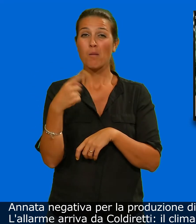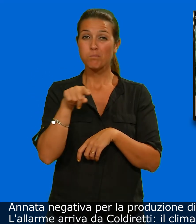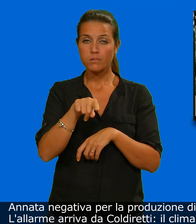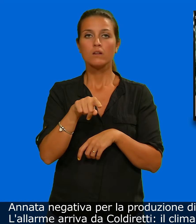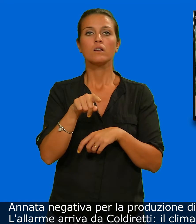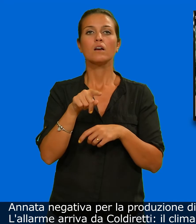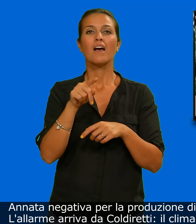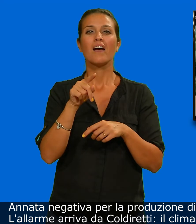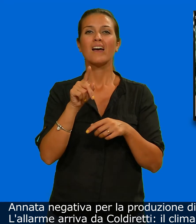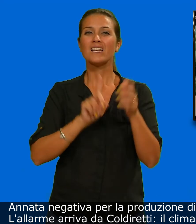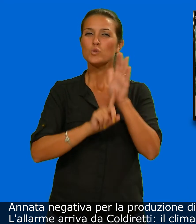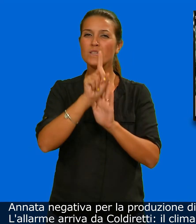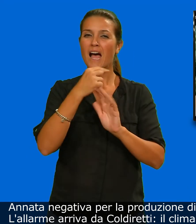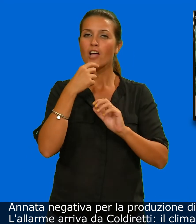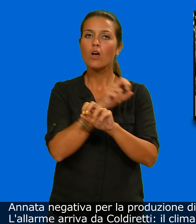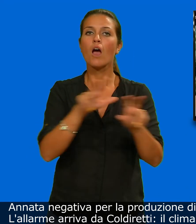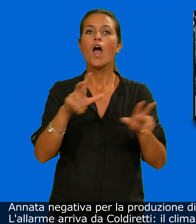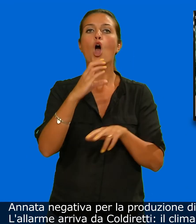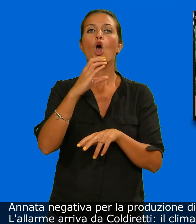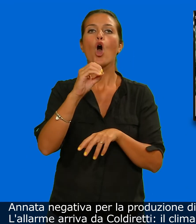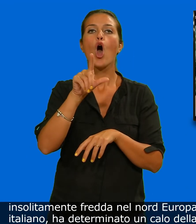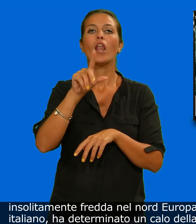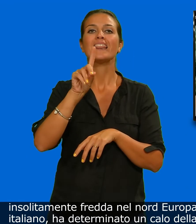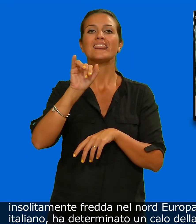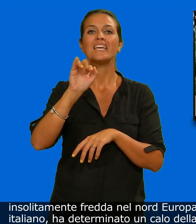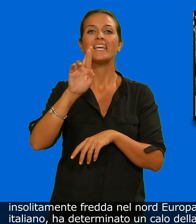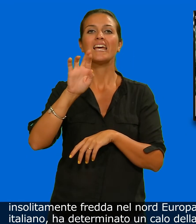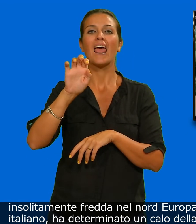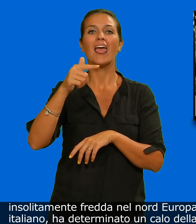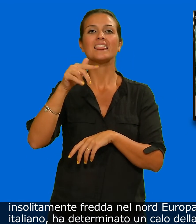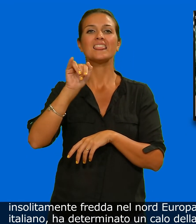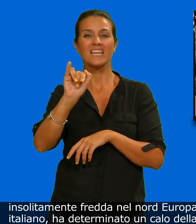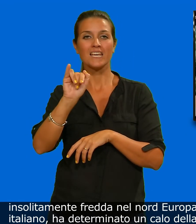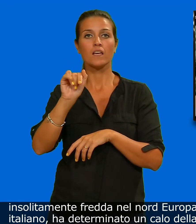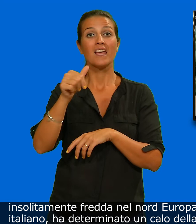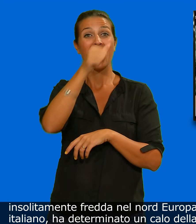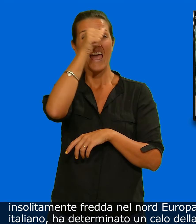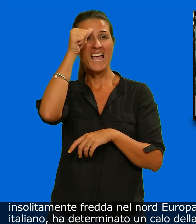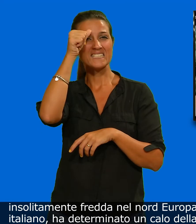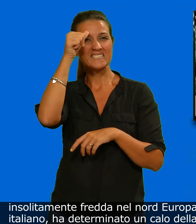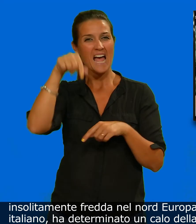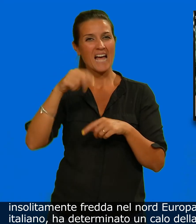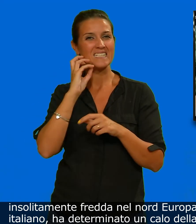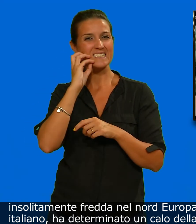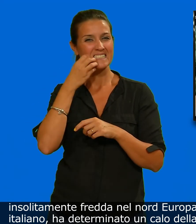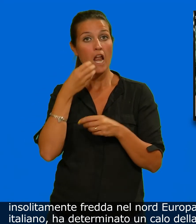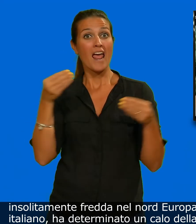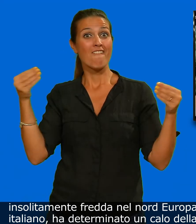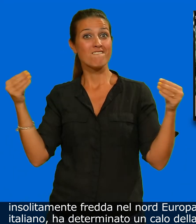il clima anomalo con un'estate insolitamente fredda nel nord europa e anche nel settentrione italiano